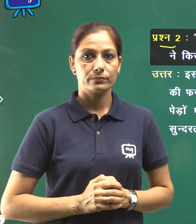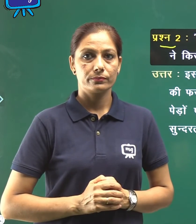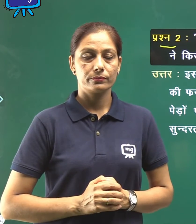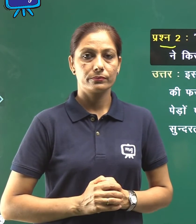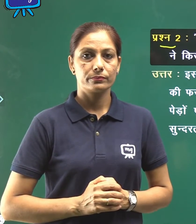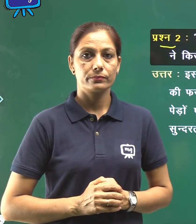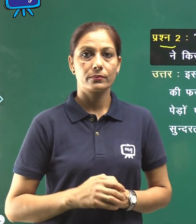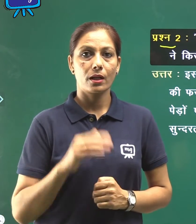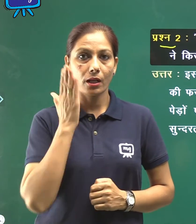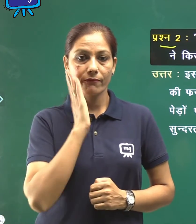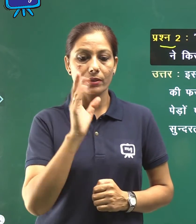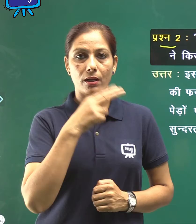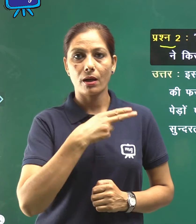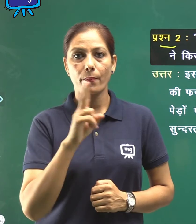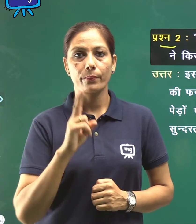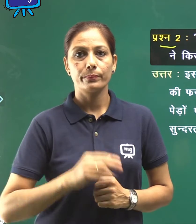ग्रामश्री